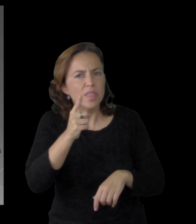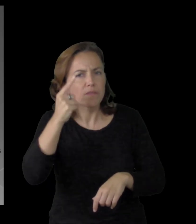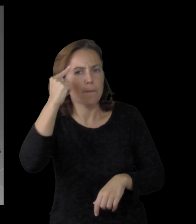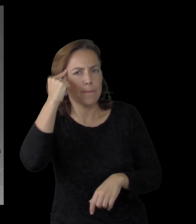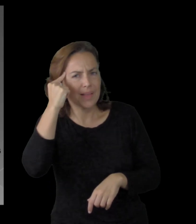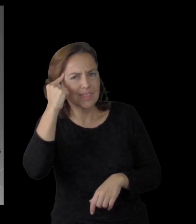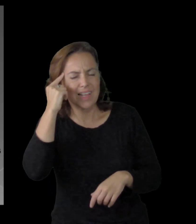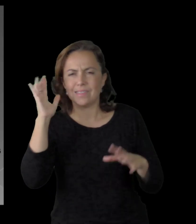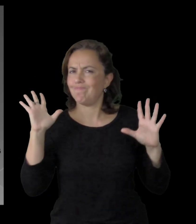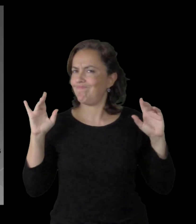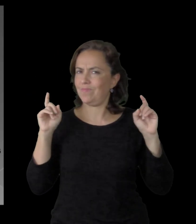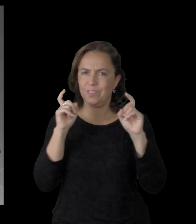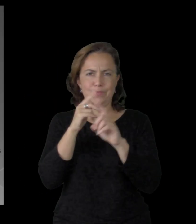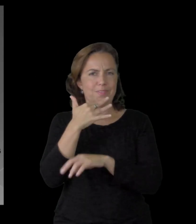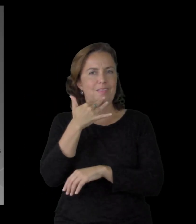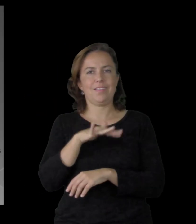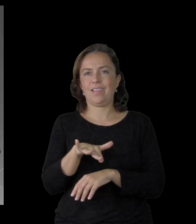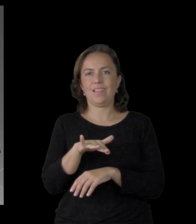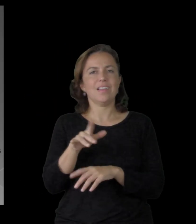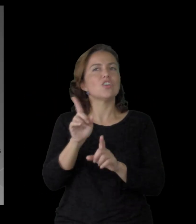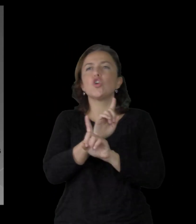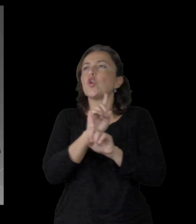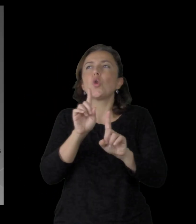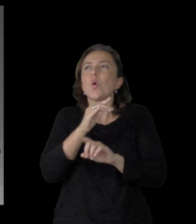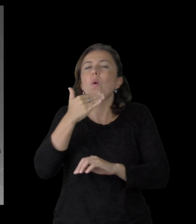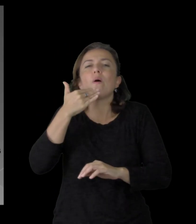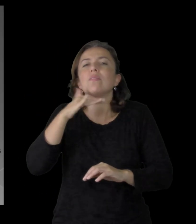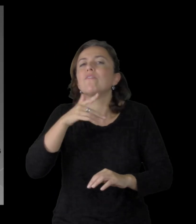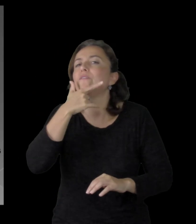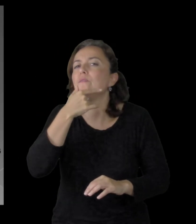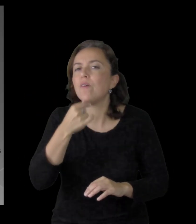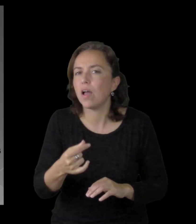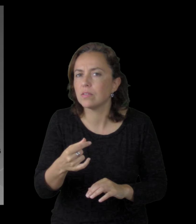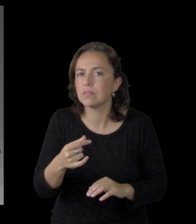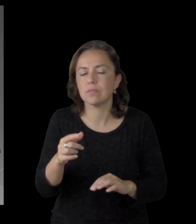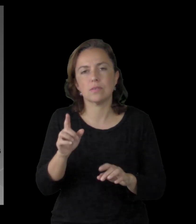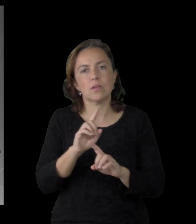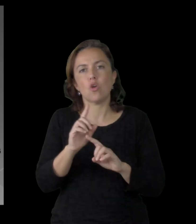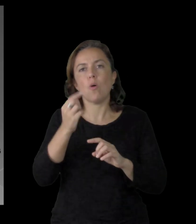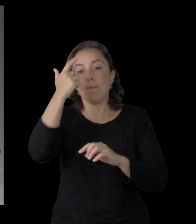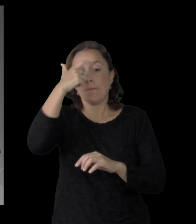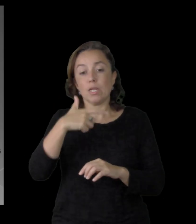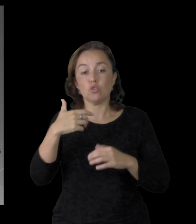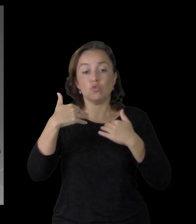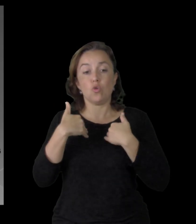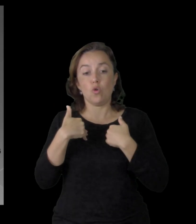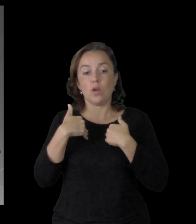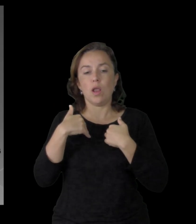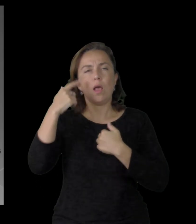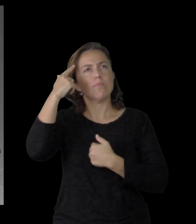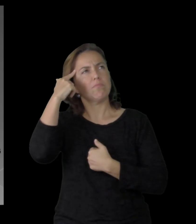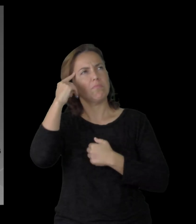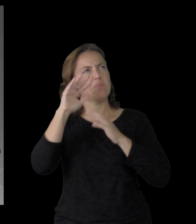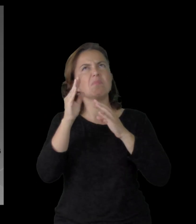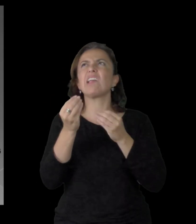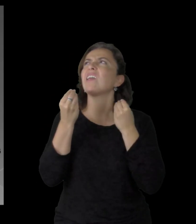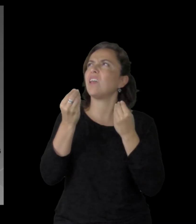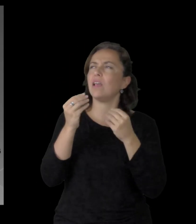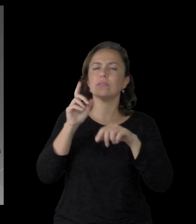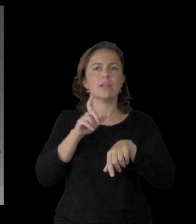ser entendido, no era entendido con facilidad cuando uno se pone a preguntarse qué es el tiempo.